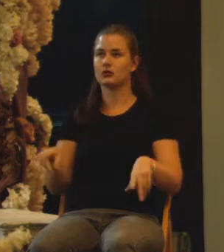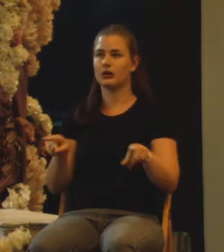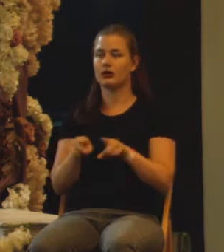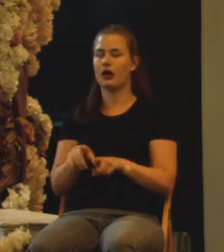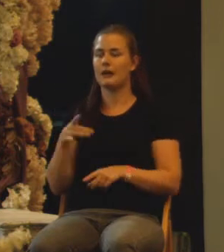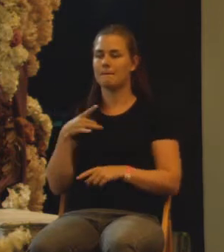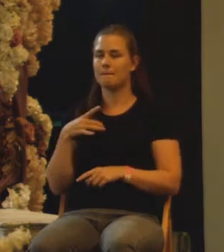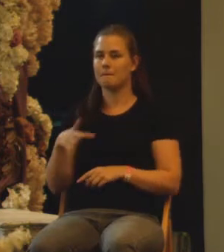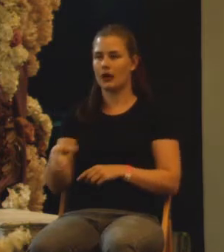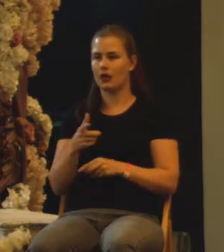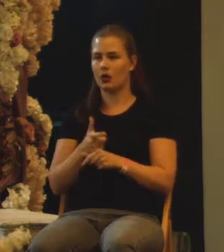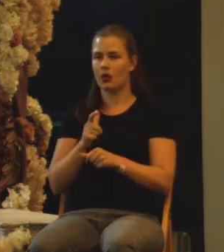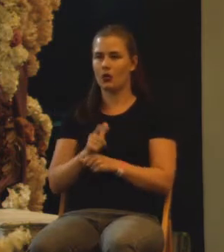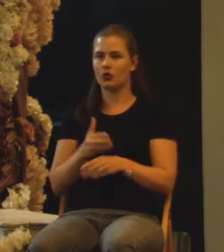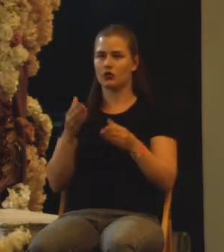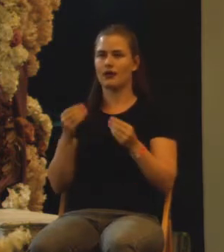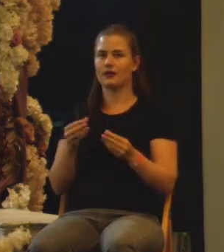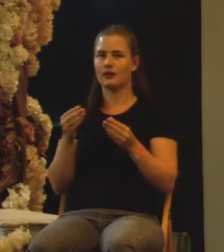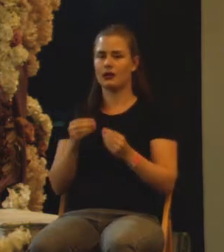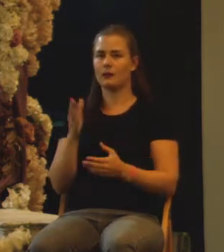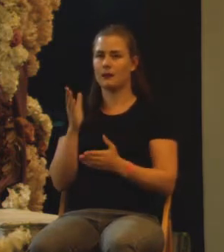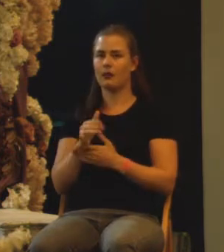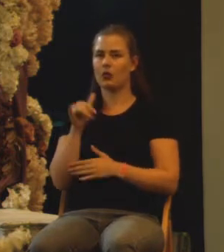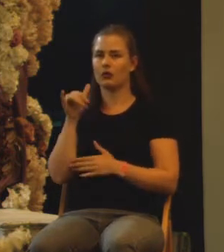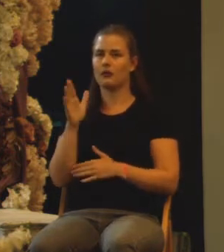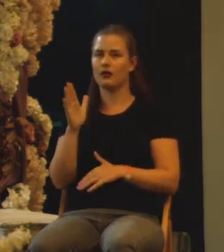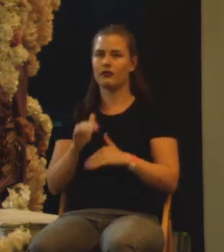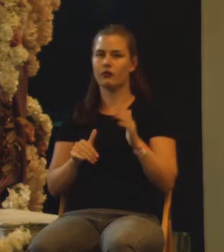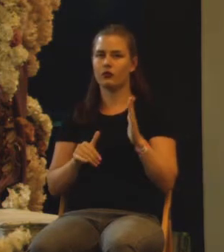белая, такая слишком мягкая, она прямо у тебя в руках